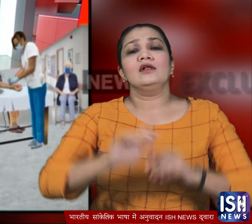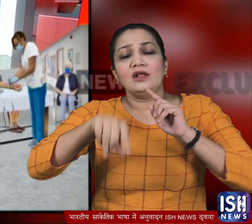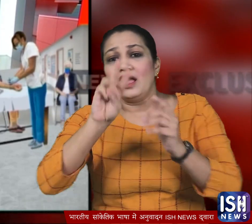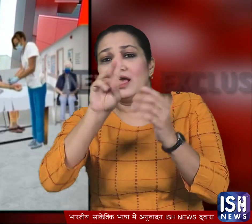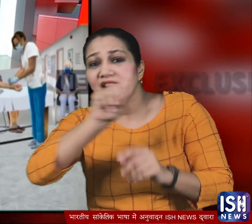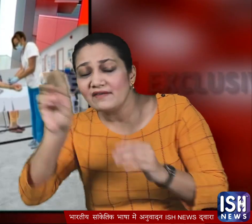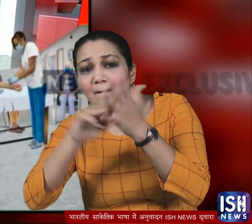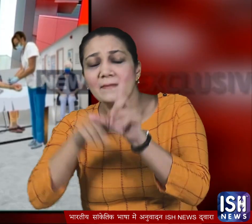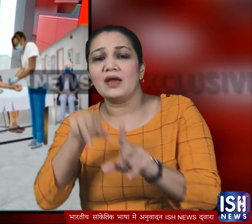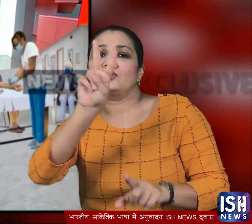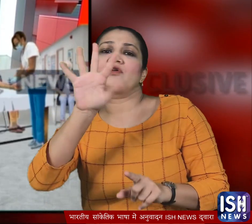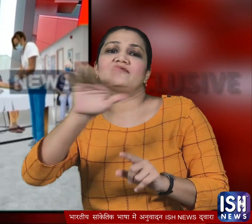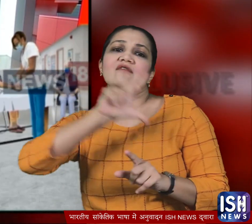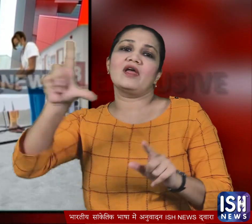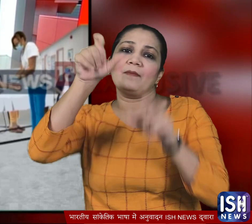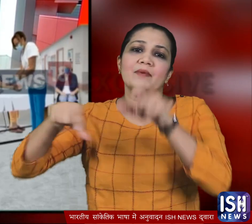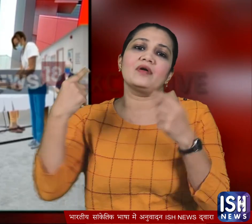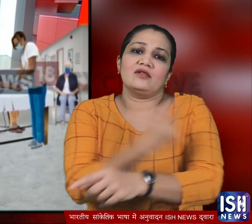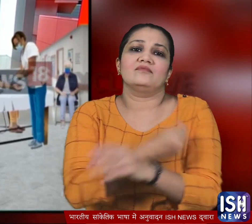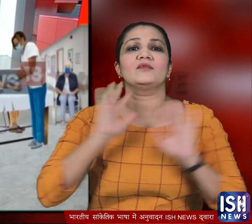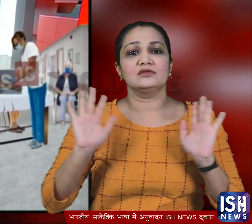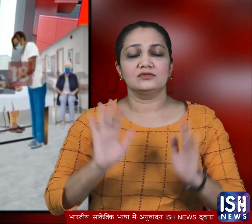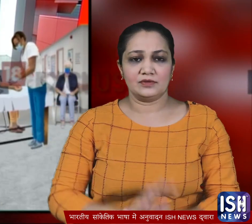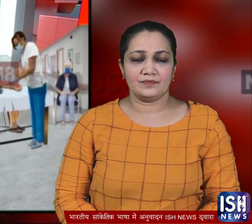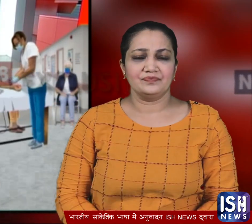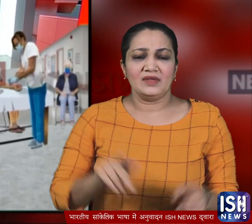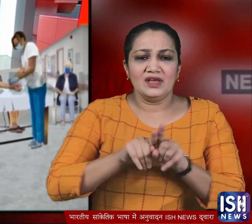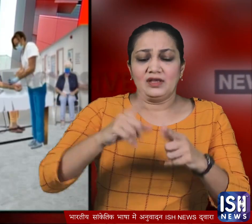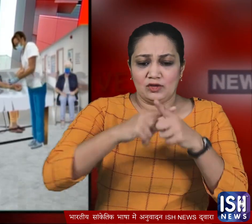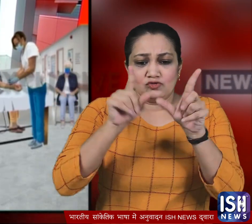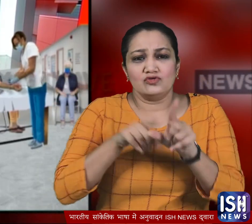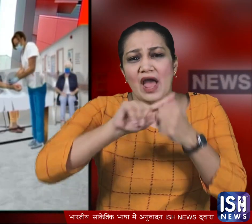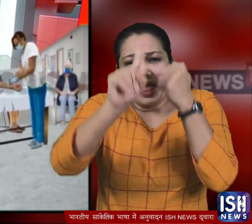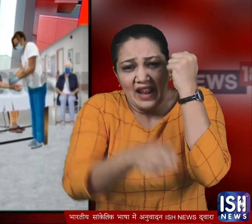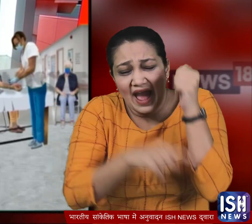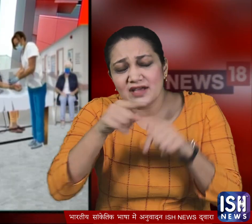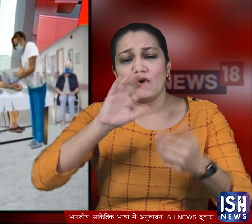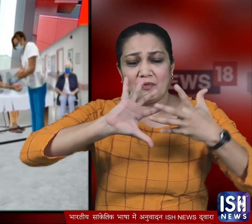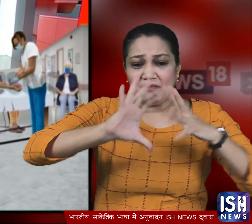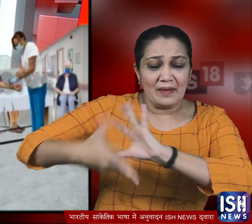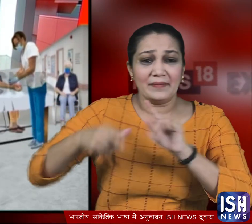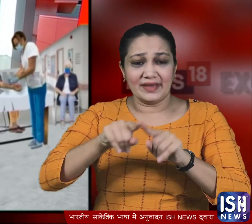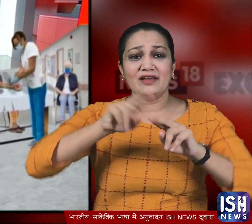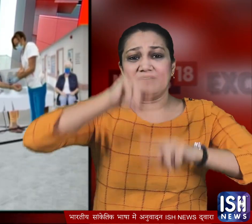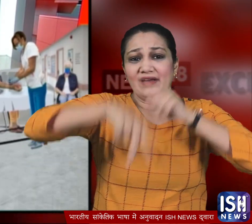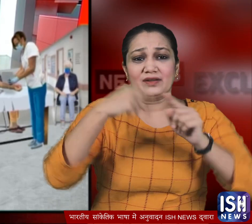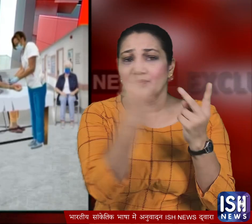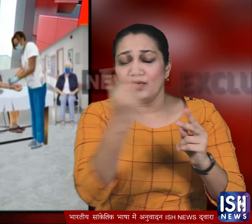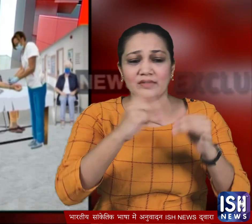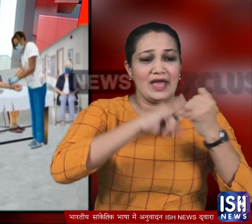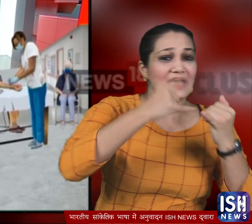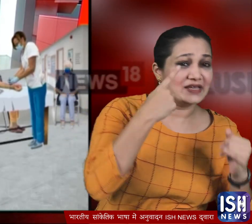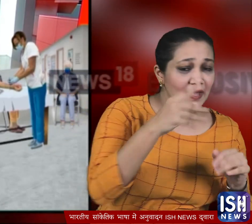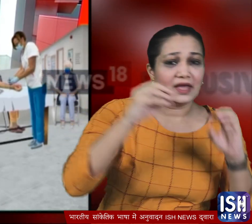11 मई को 25 लाख लोगों को ही वैक्सीन लगी। बताया गया कि जुलाई के आखिर तक वैक्सीन बनाने वाली दोनों कंपनियां